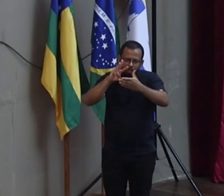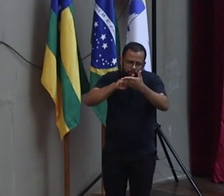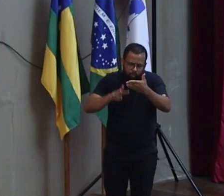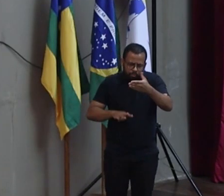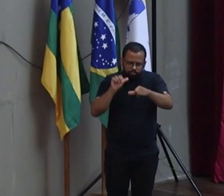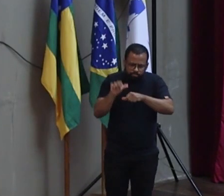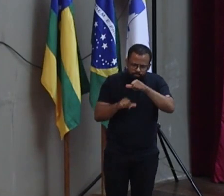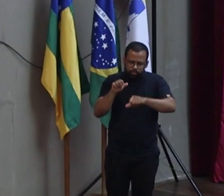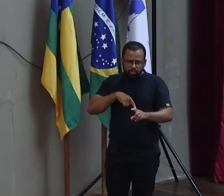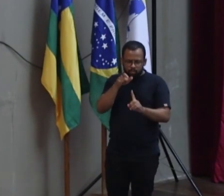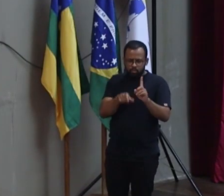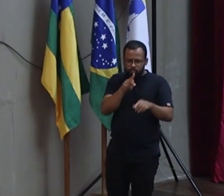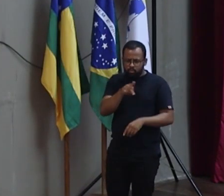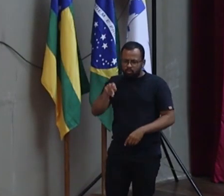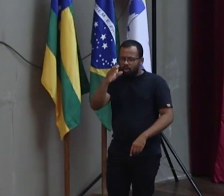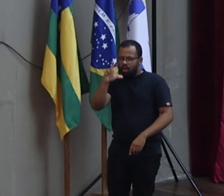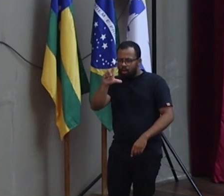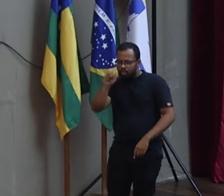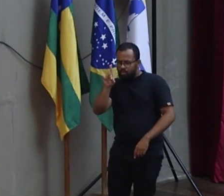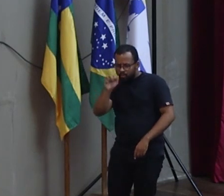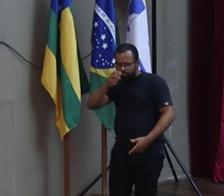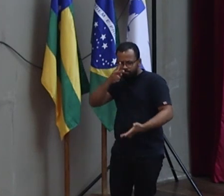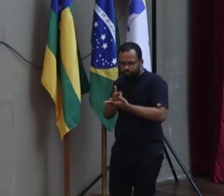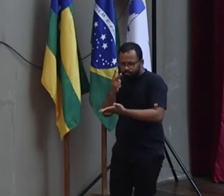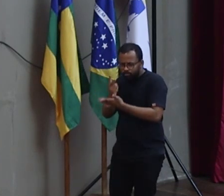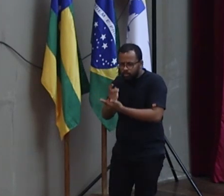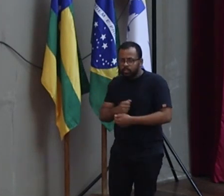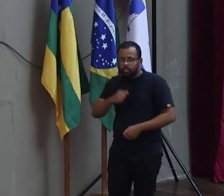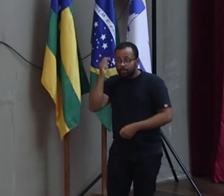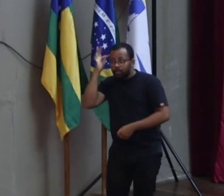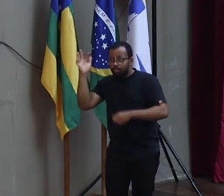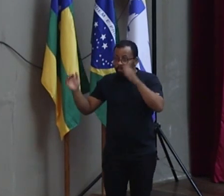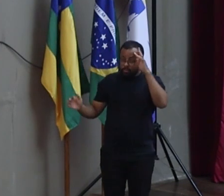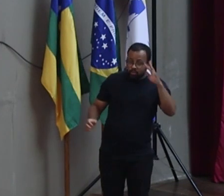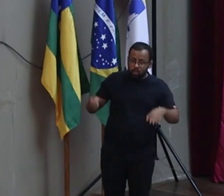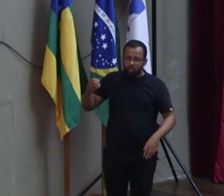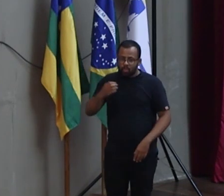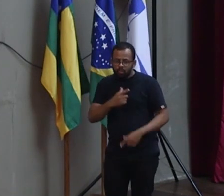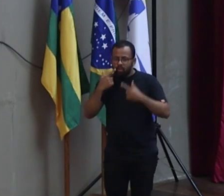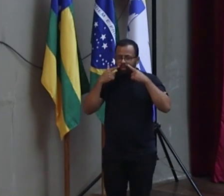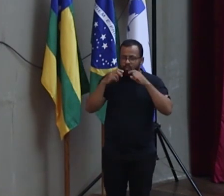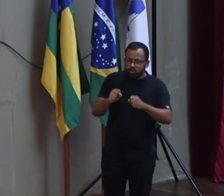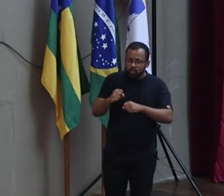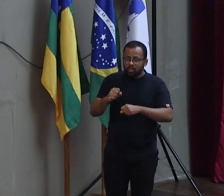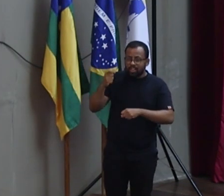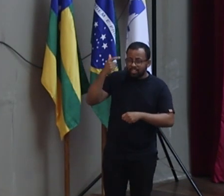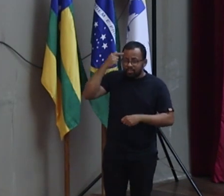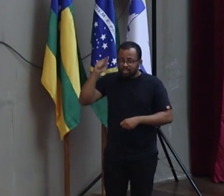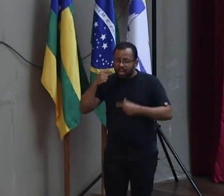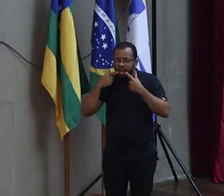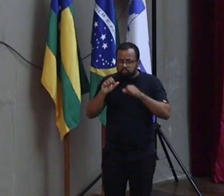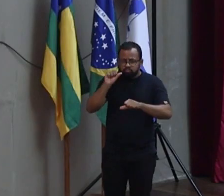enfim, a gente tem uma professora Claudiana que conosco continua imaginando outras linguísticas aplicadas, outras formas de pensar a